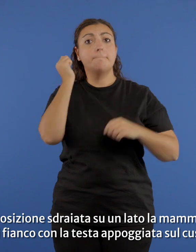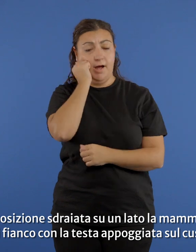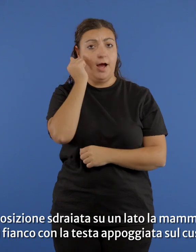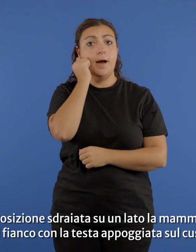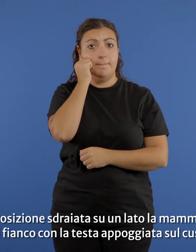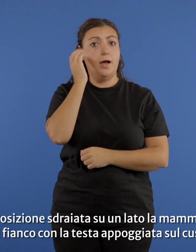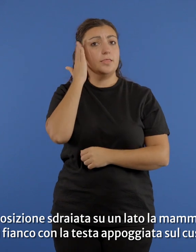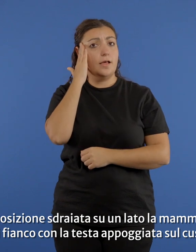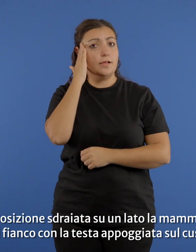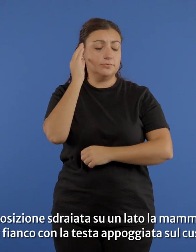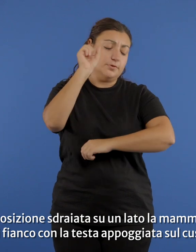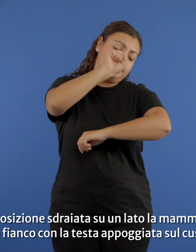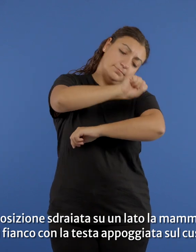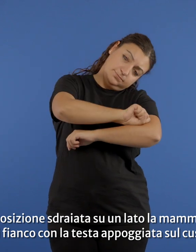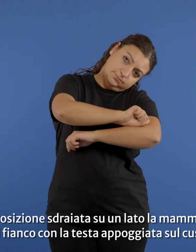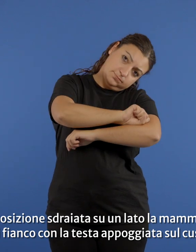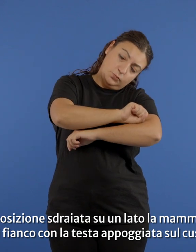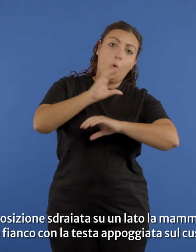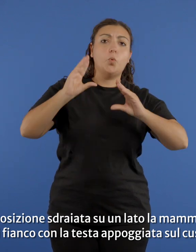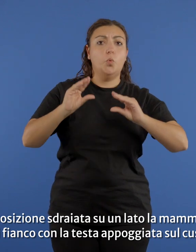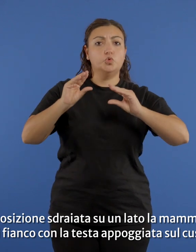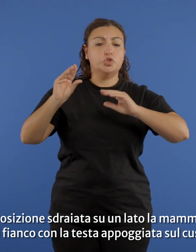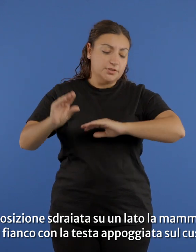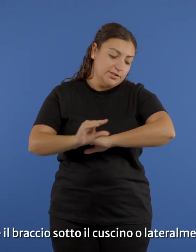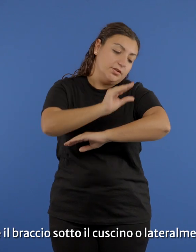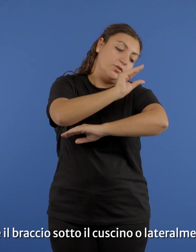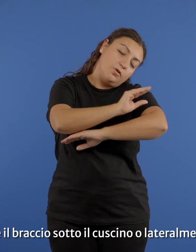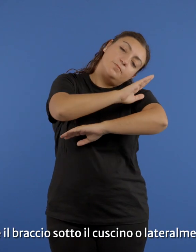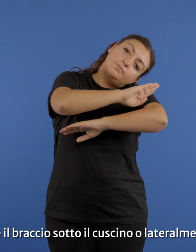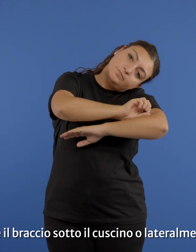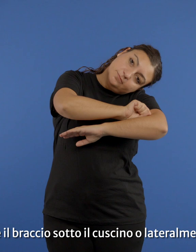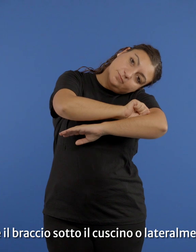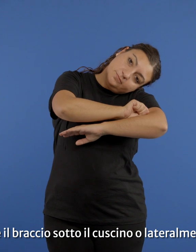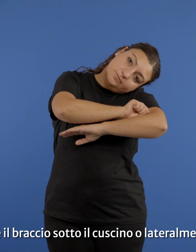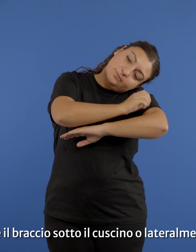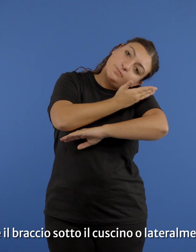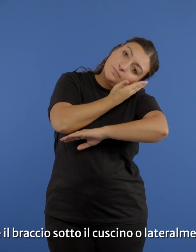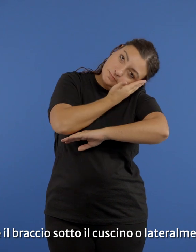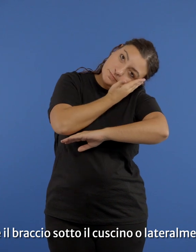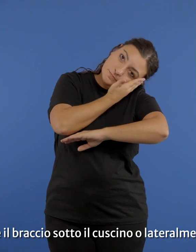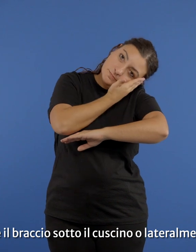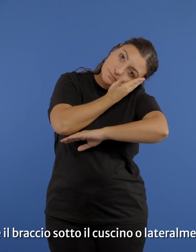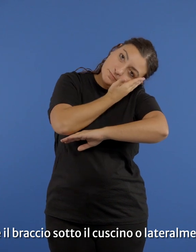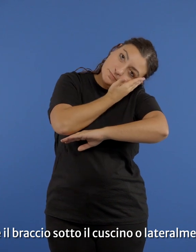fianco con la testa appoggiata sul cuscino e il braccio sotto il cuscino o lateralmente